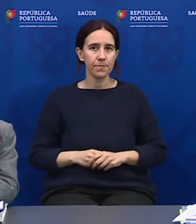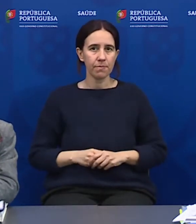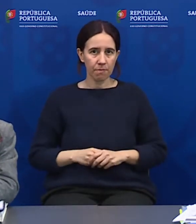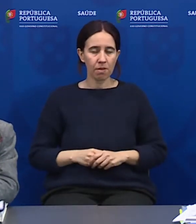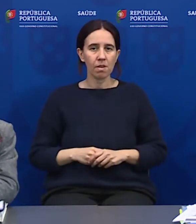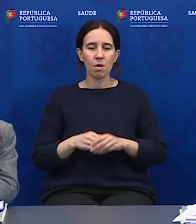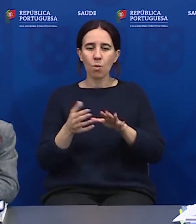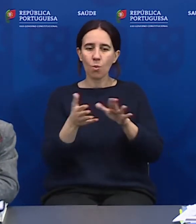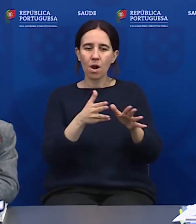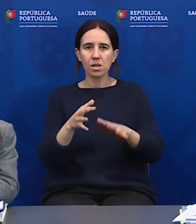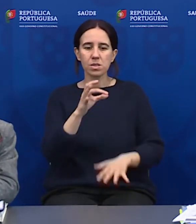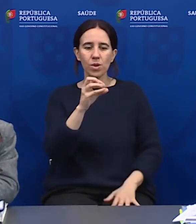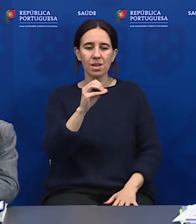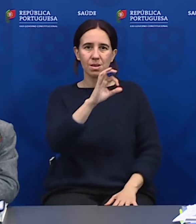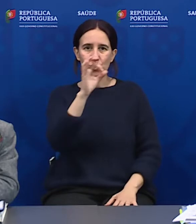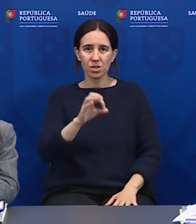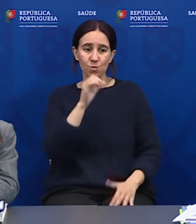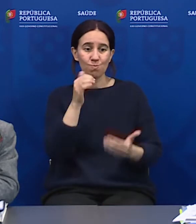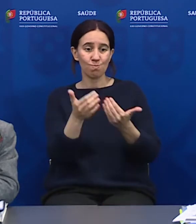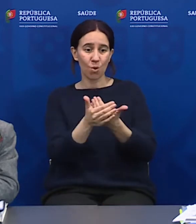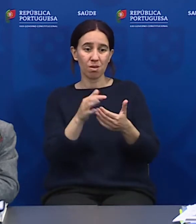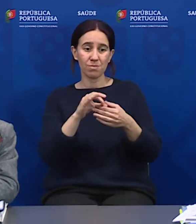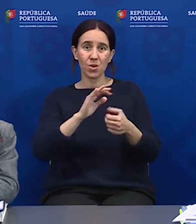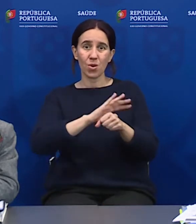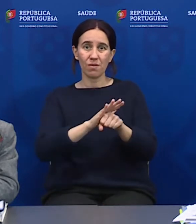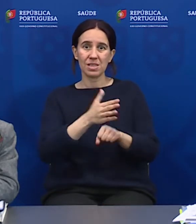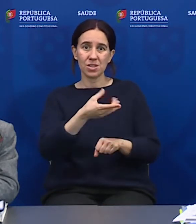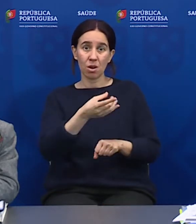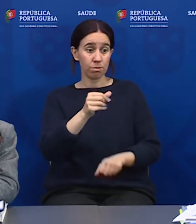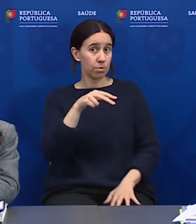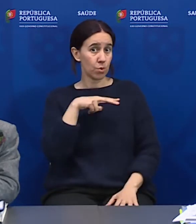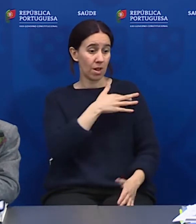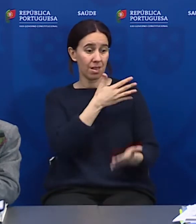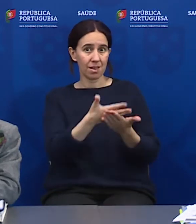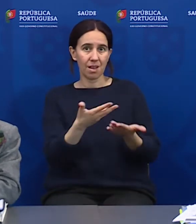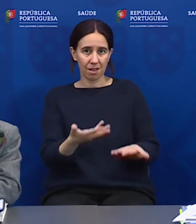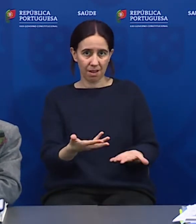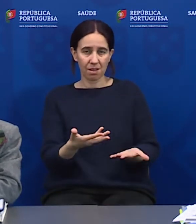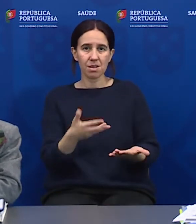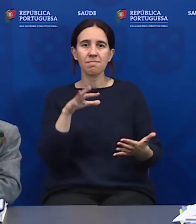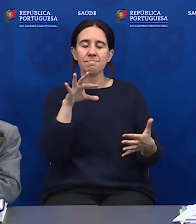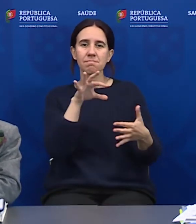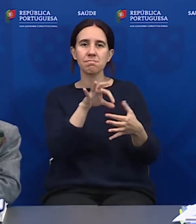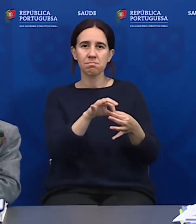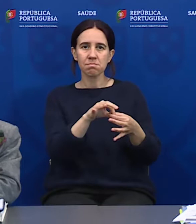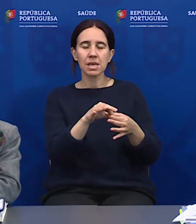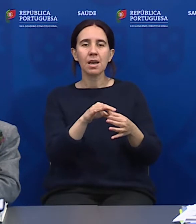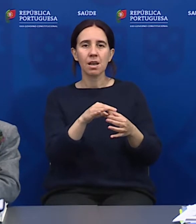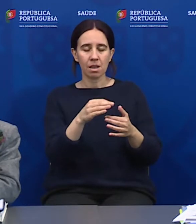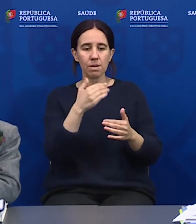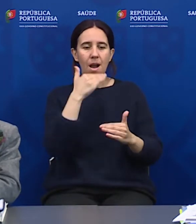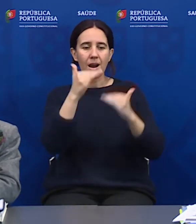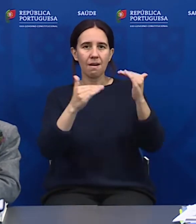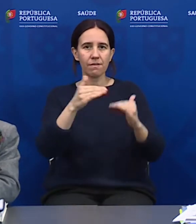Quase 80% dos óbitos associados à Covid-19 em Portugal, até à data, registra-se entre pessoas